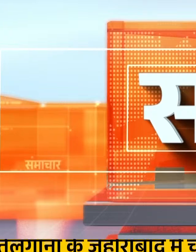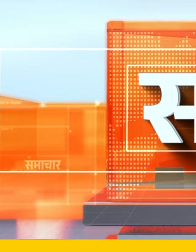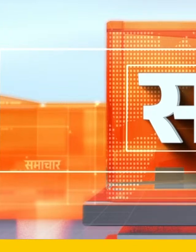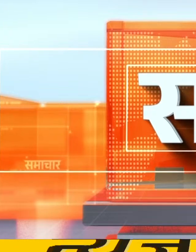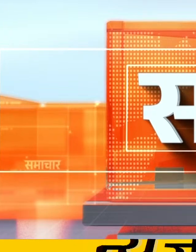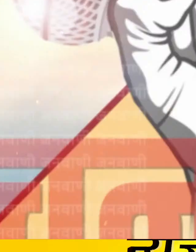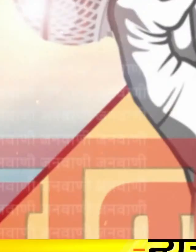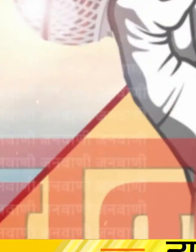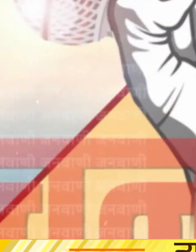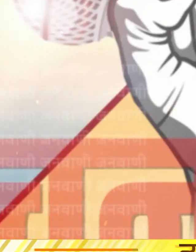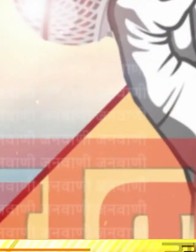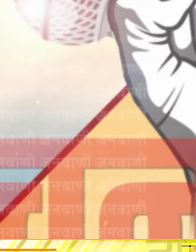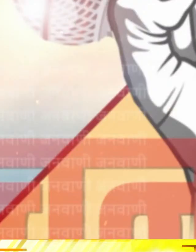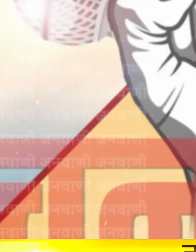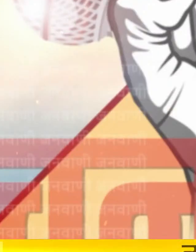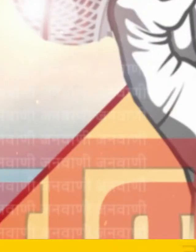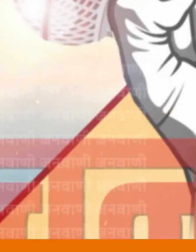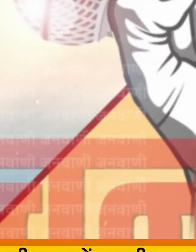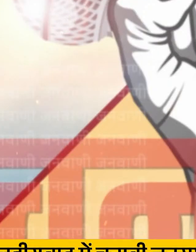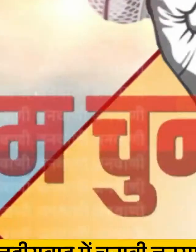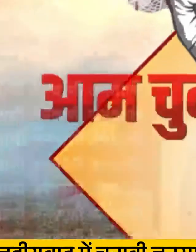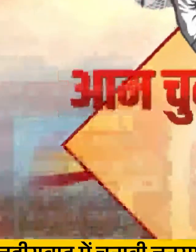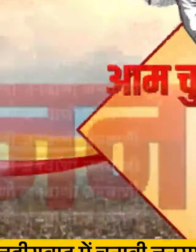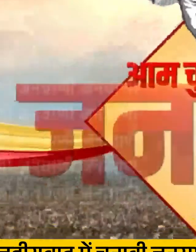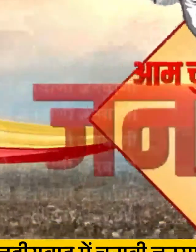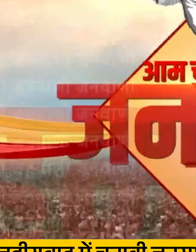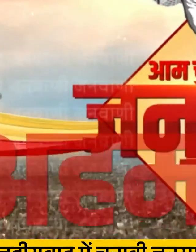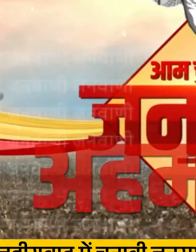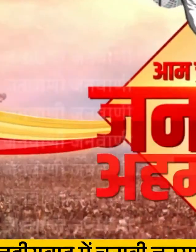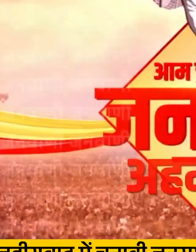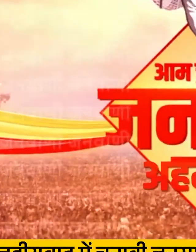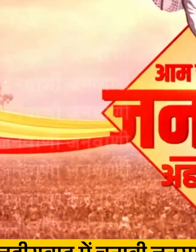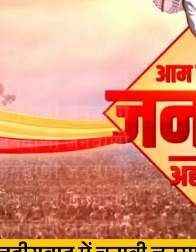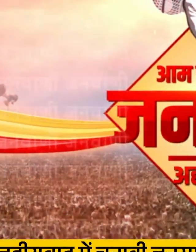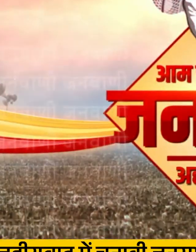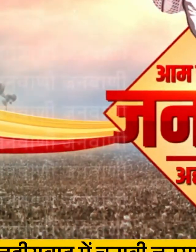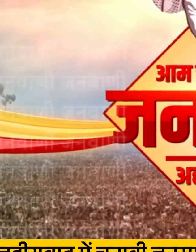जनवाणी का हमारा